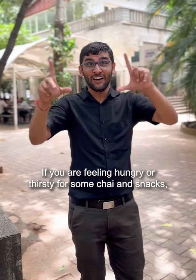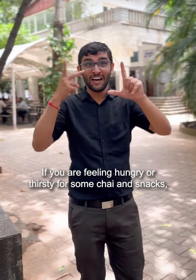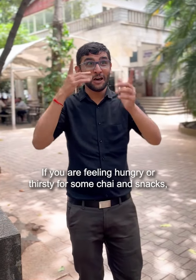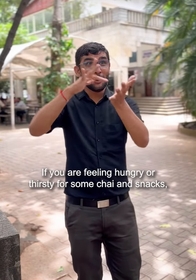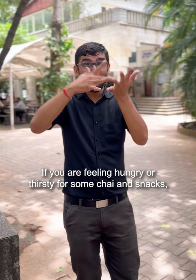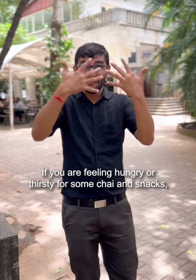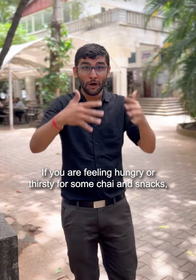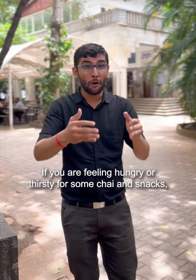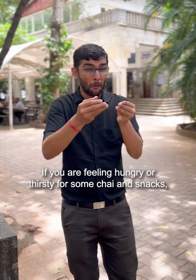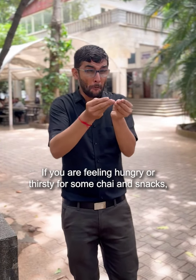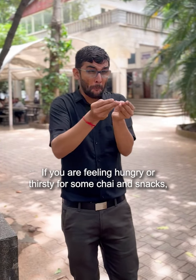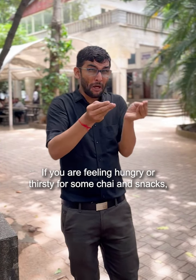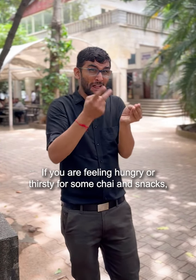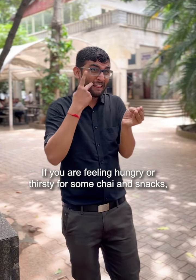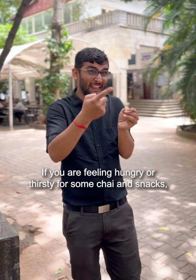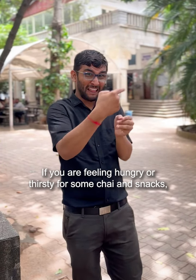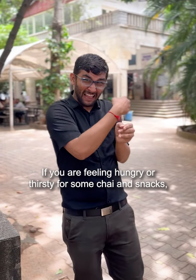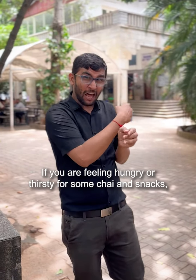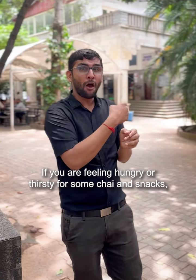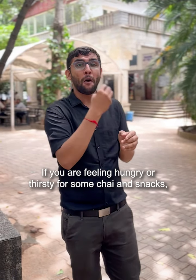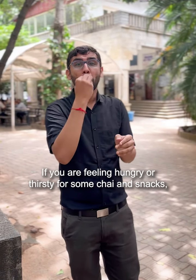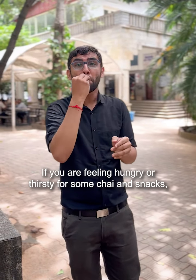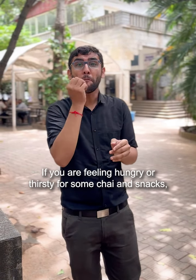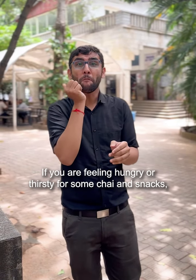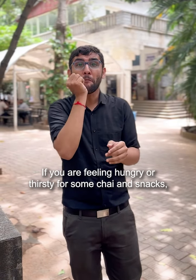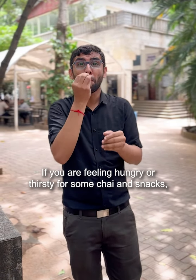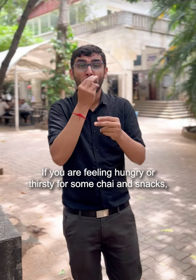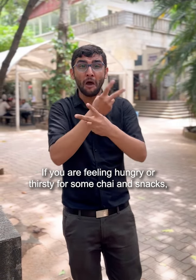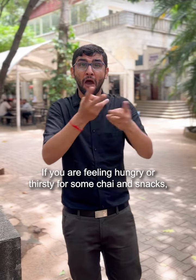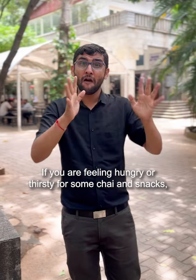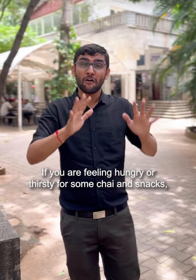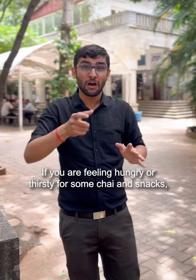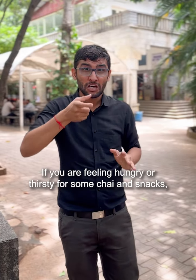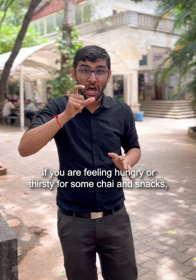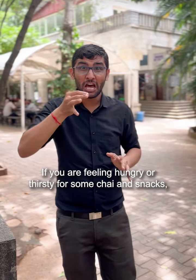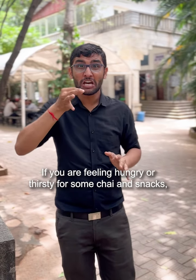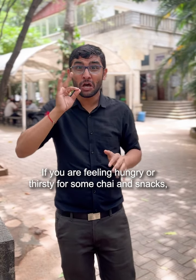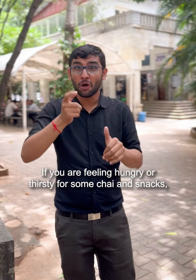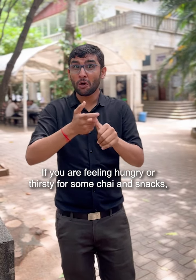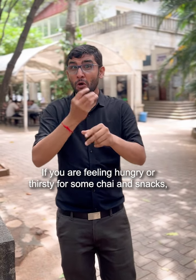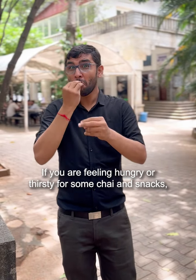कला प्रदर्शनी के करीब एक कैंटीन है, जहां आप चाय,